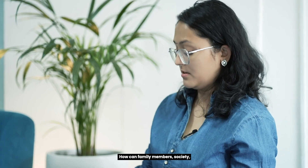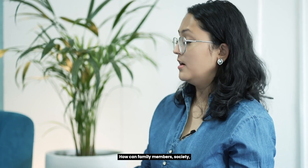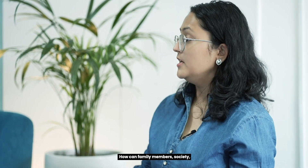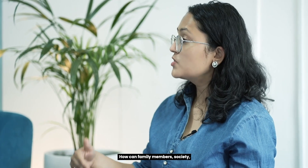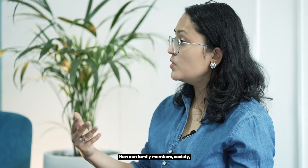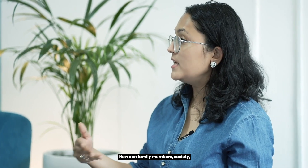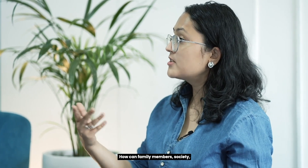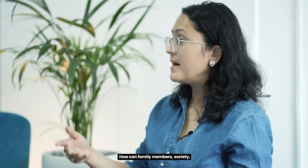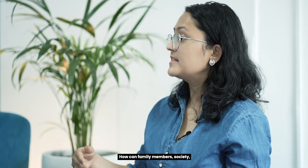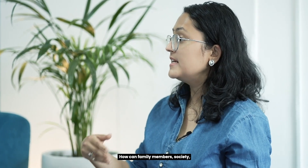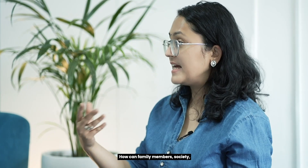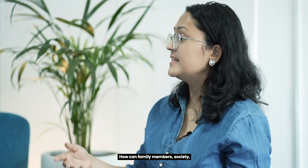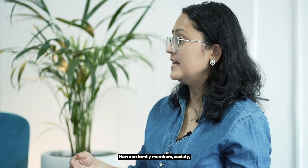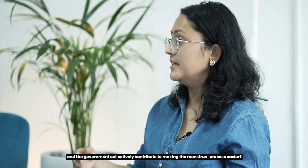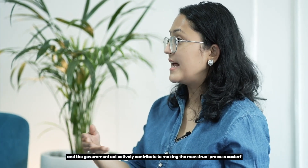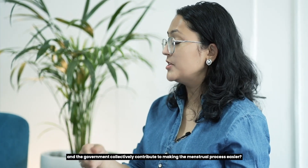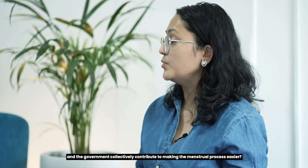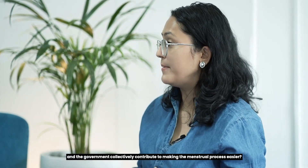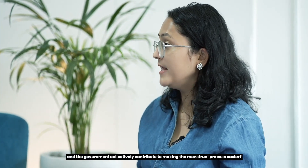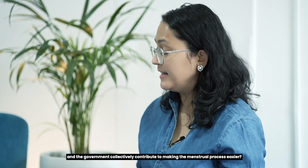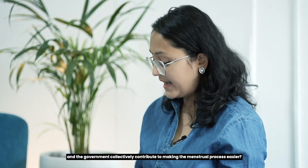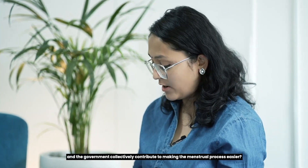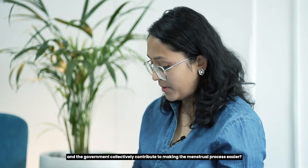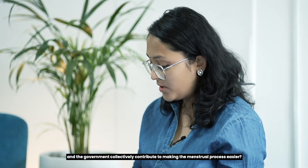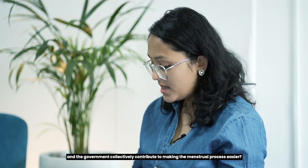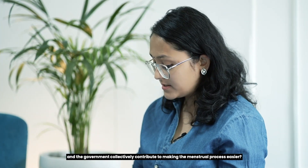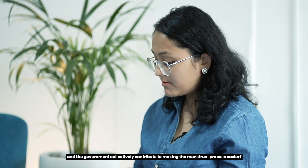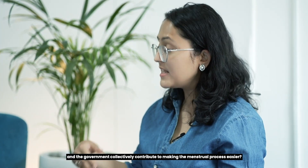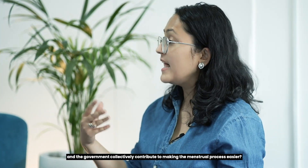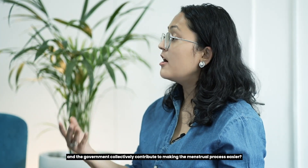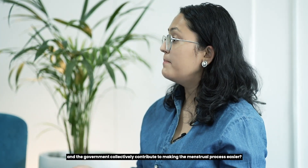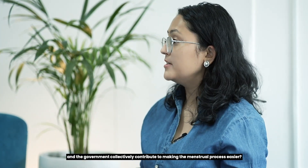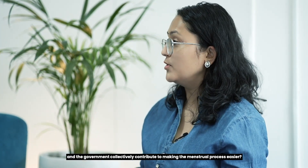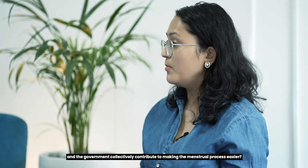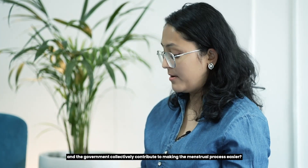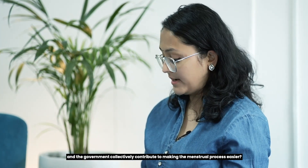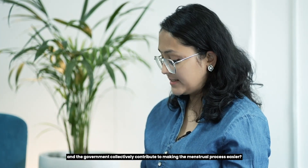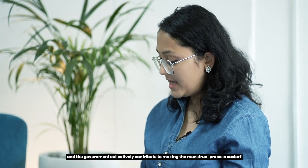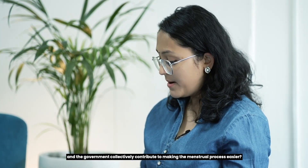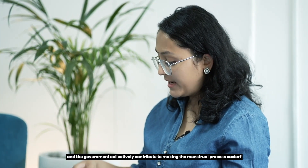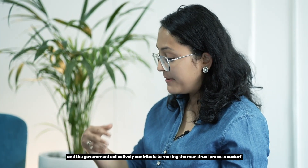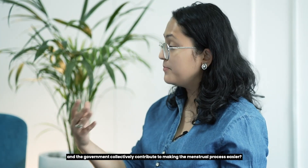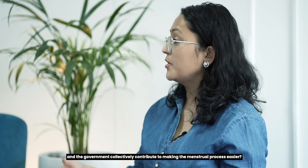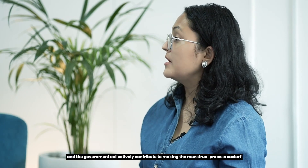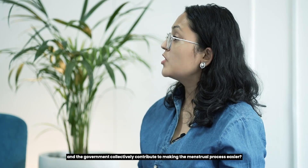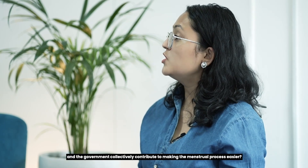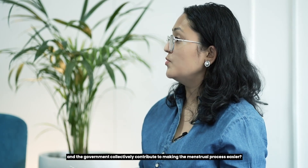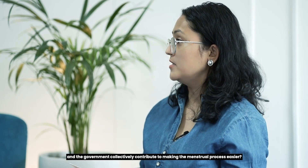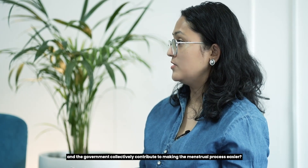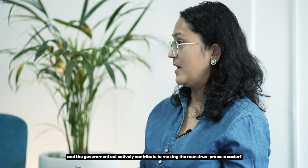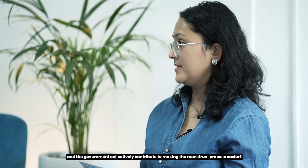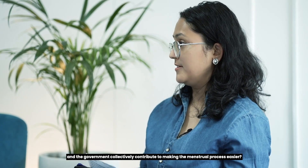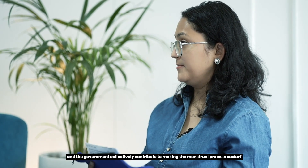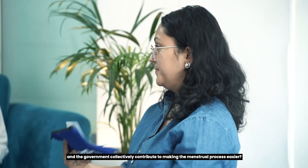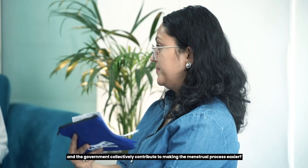परिवारले अनि स्कुलले समाजले राज्यले होइन, राज्यको कुरा पनि यहाँले निकाल्नुभयो, जस्तै कस्ता खालका अभ्यासहरू भयो भने चाहिँ महिनावारी प्रक्रिया सजिलो